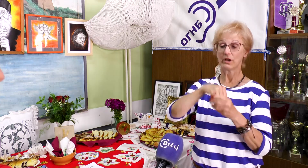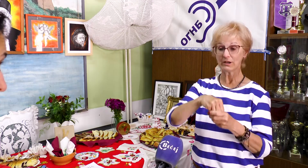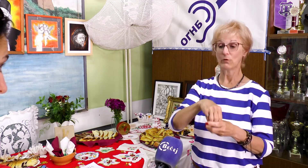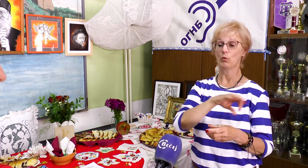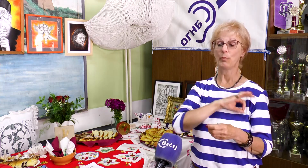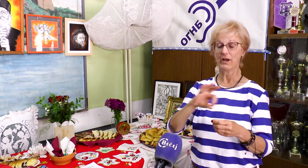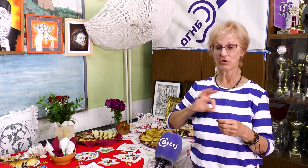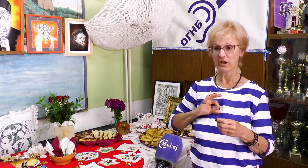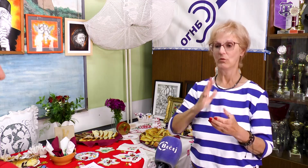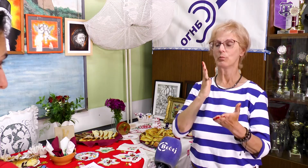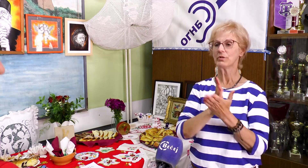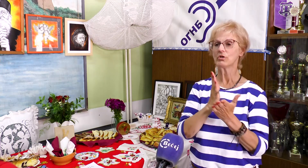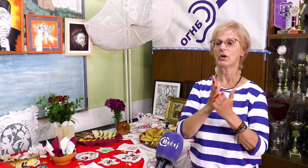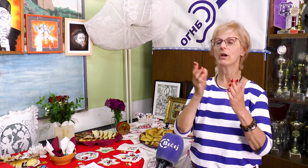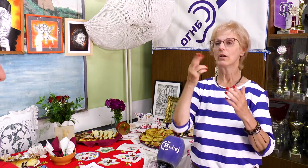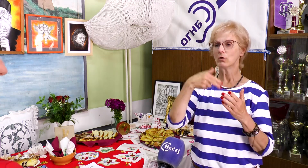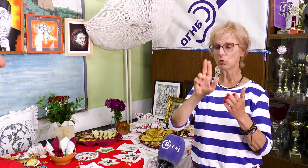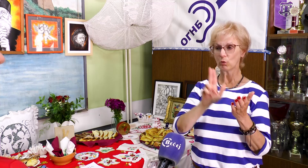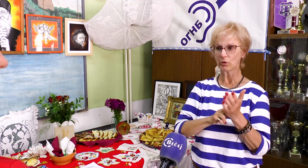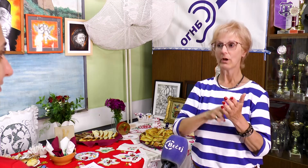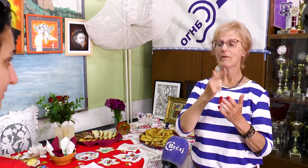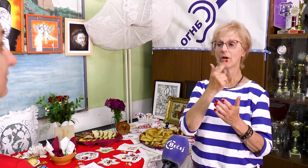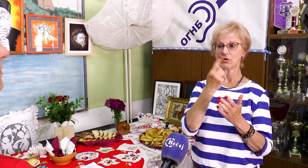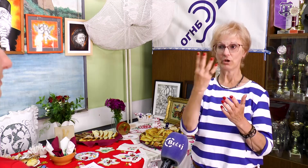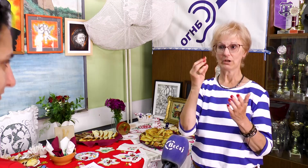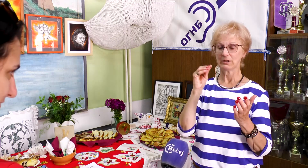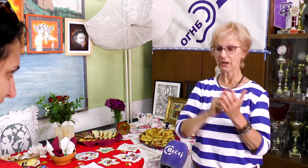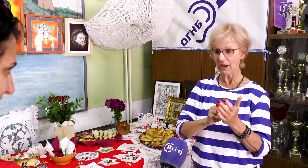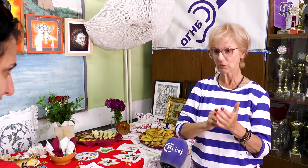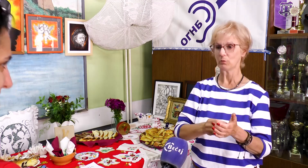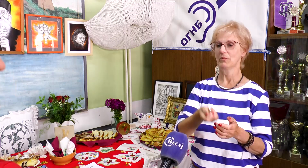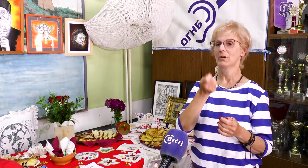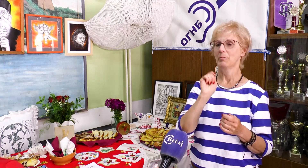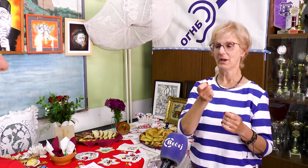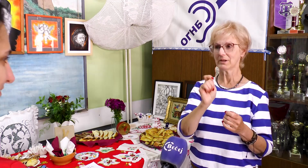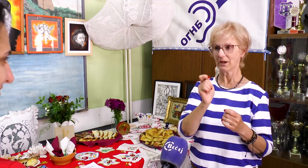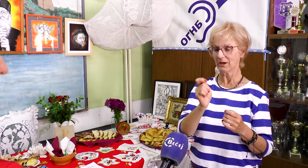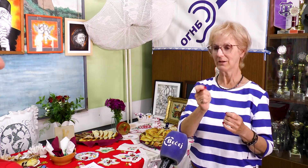u Česku pečaju i će jun 24. datum